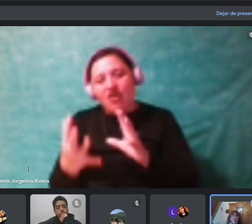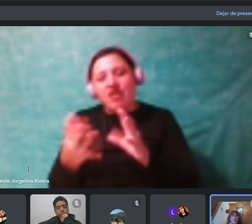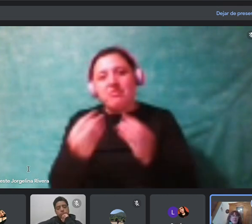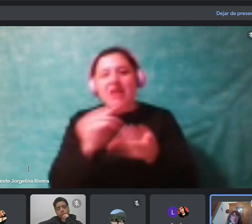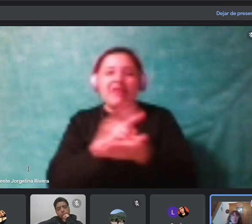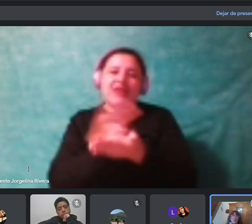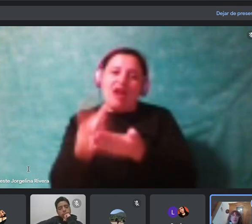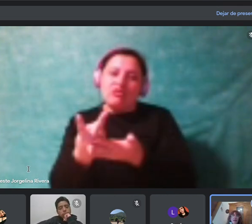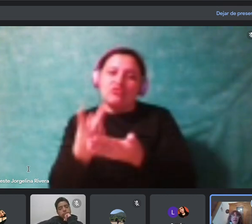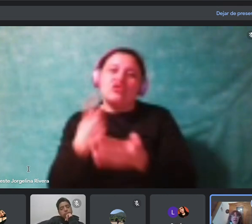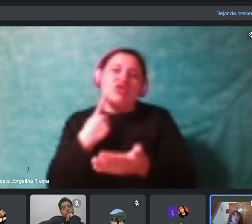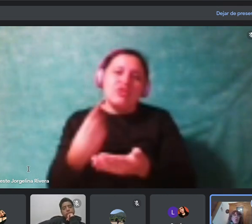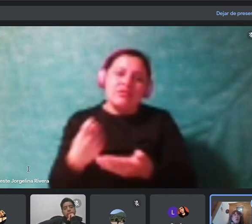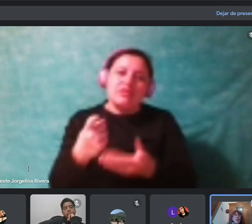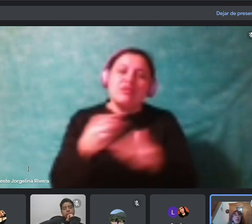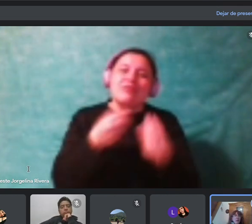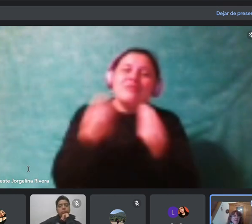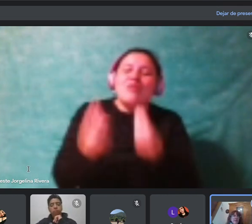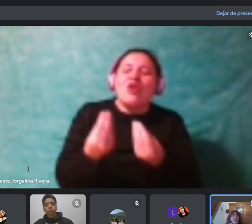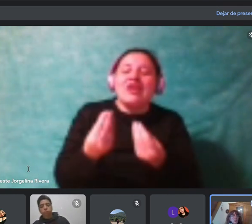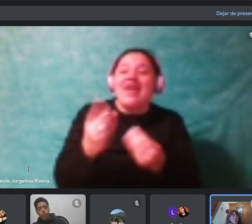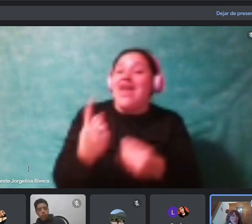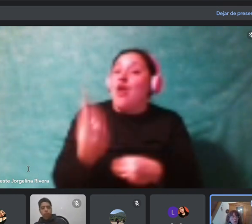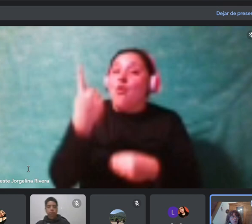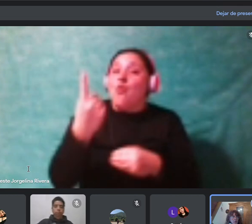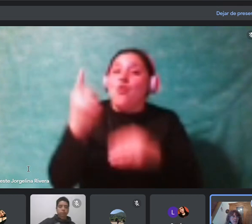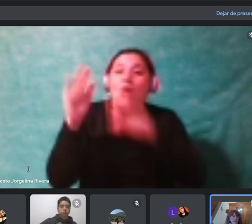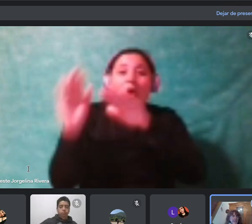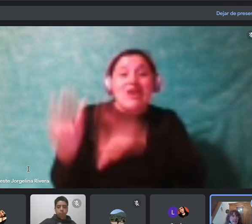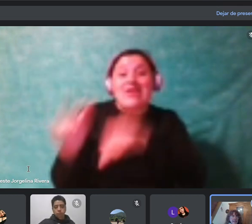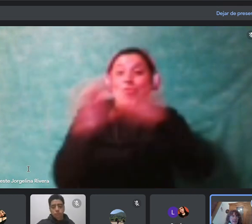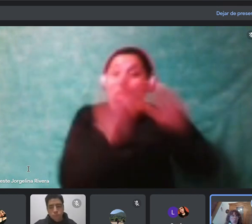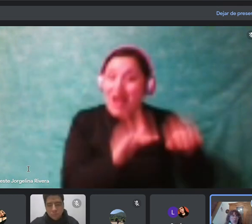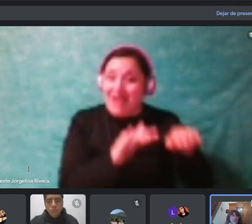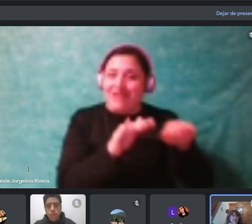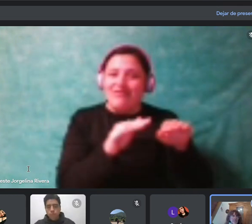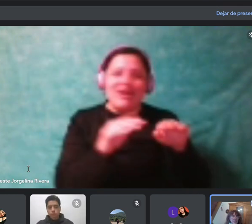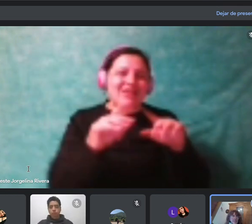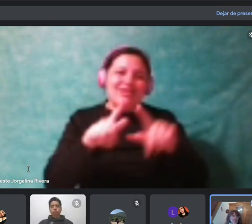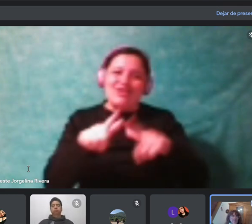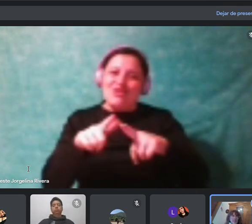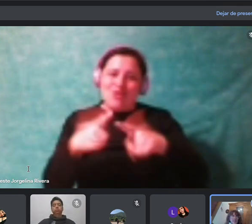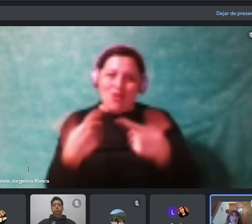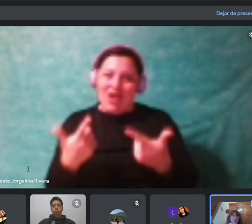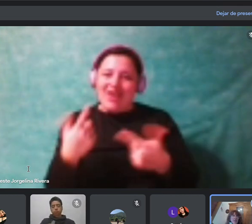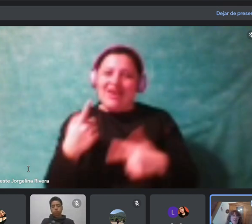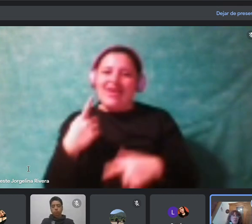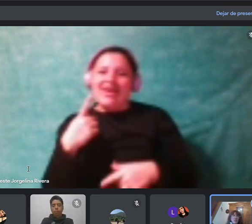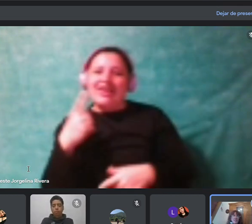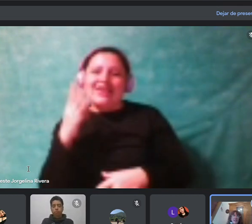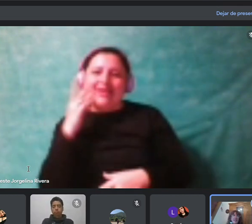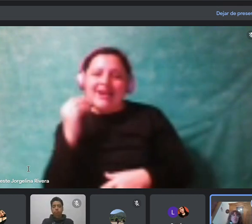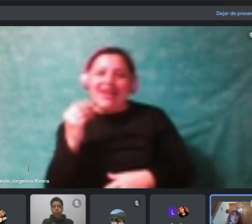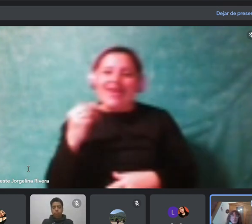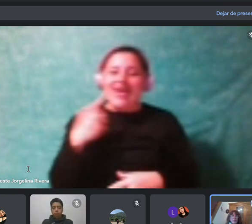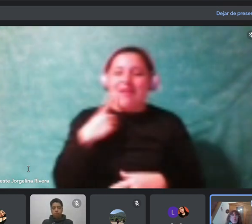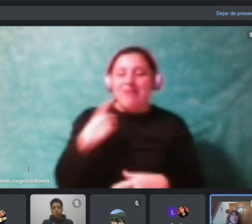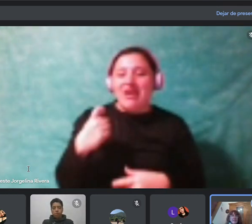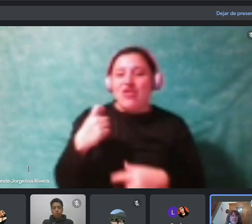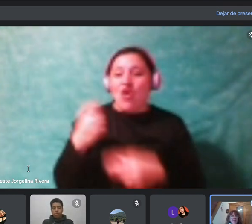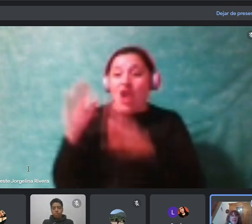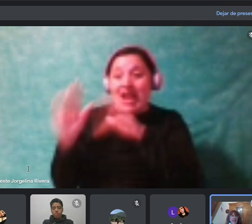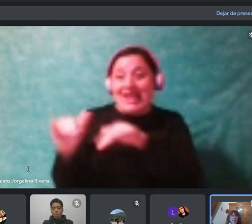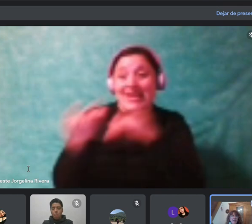tal versión, porque no hay un equivalente de uno a uno entre estas lenguas, ¿sí? Entonces, la estructura es